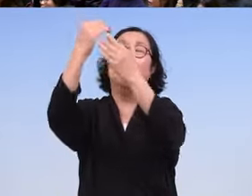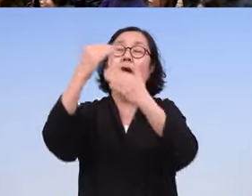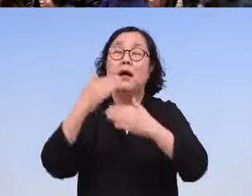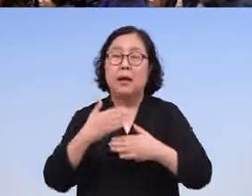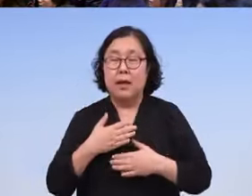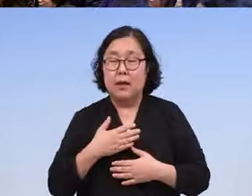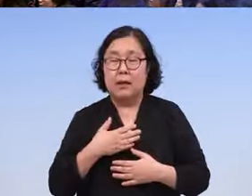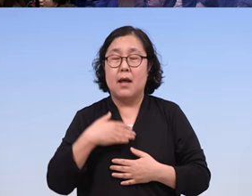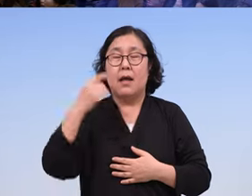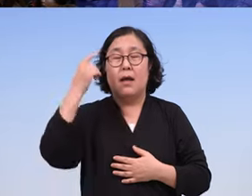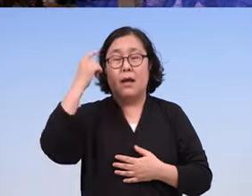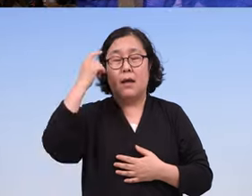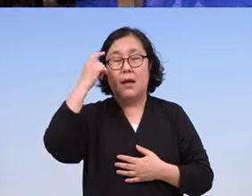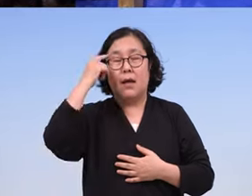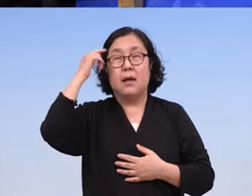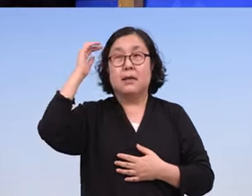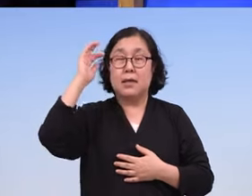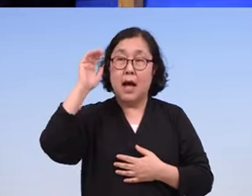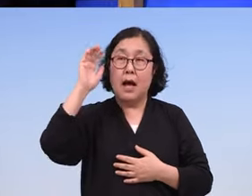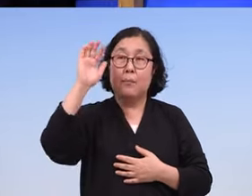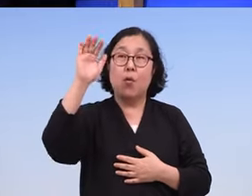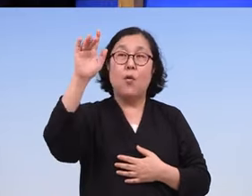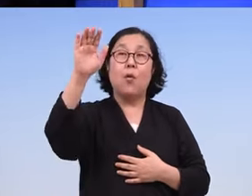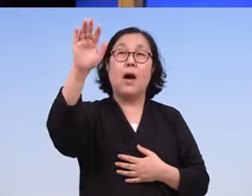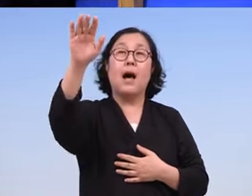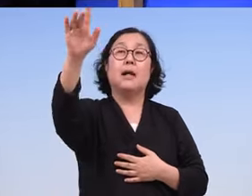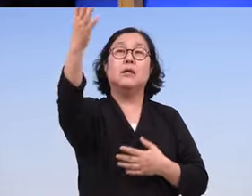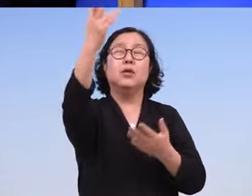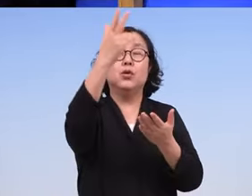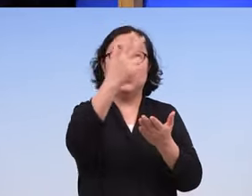내 사모하는 주님,